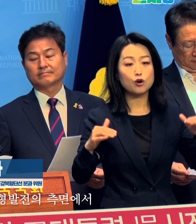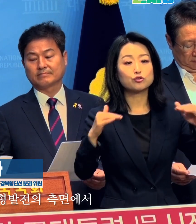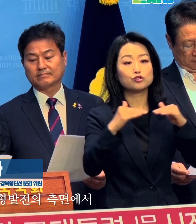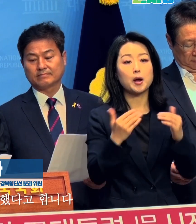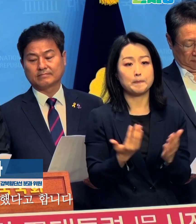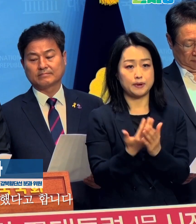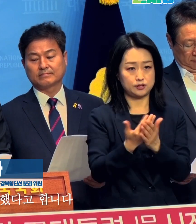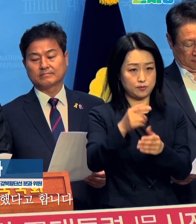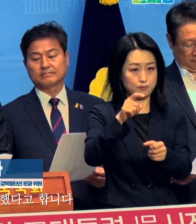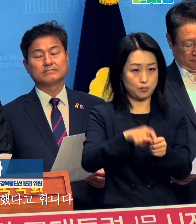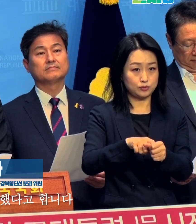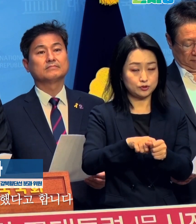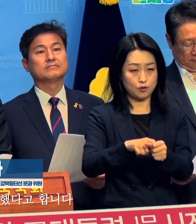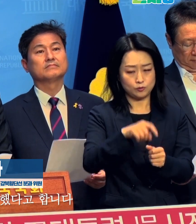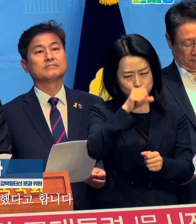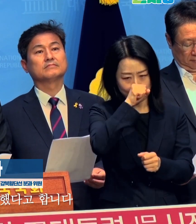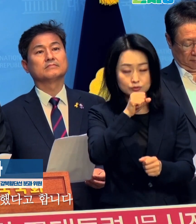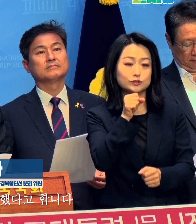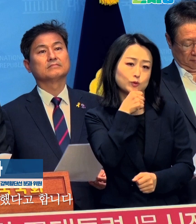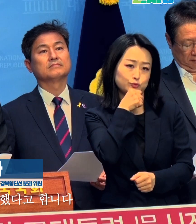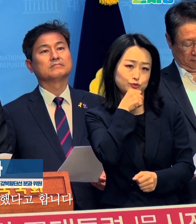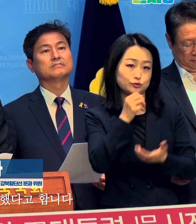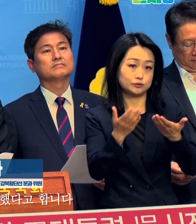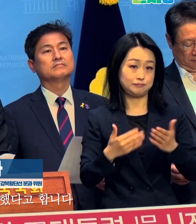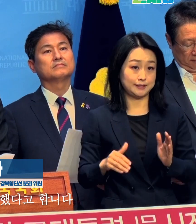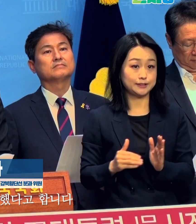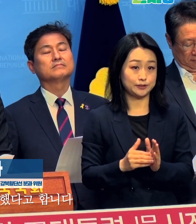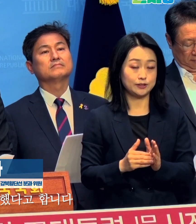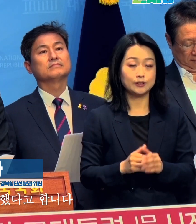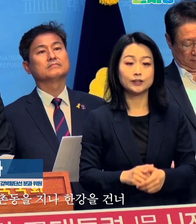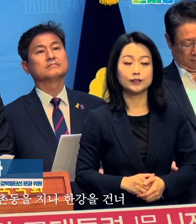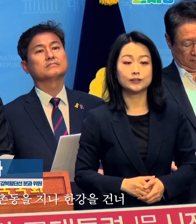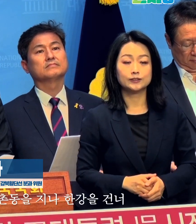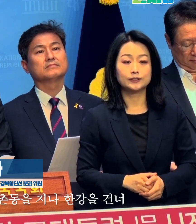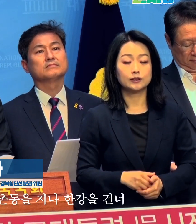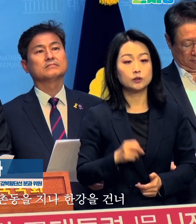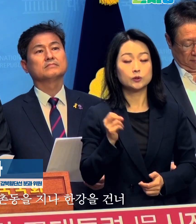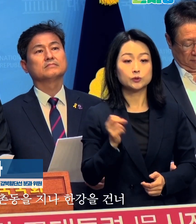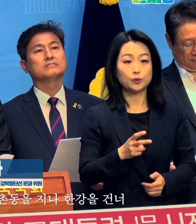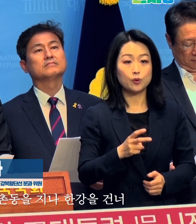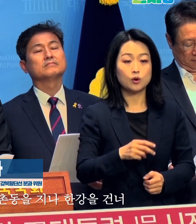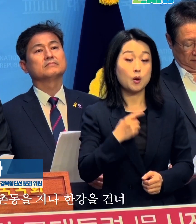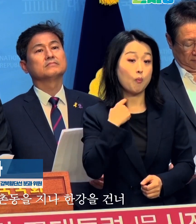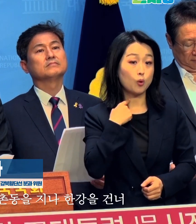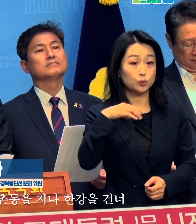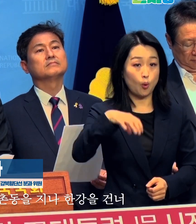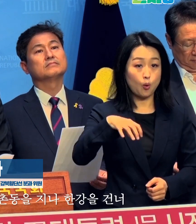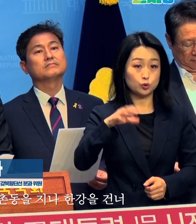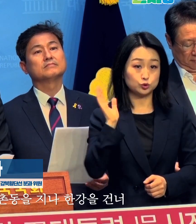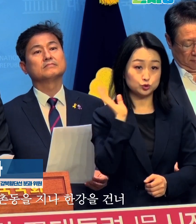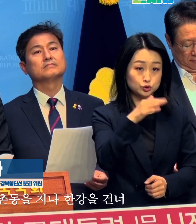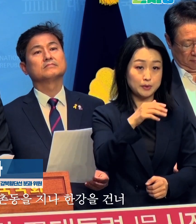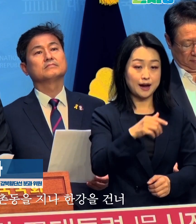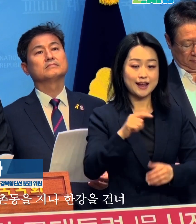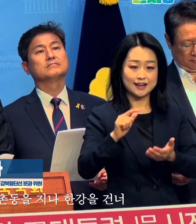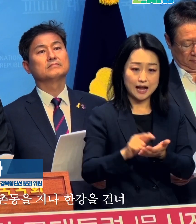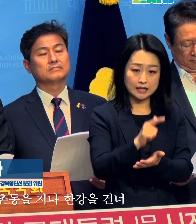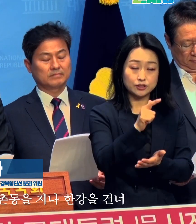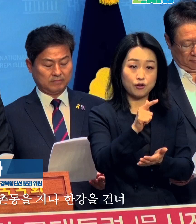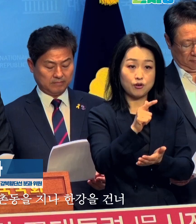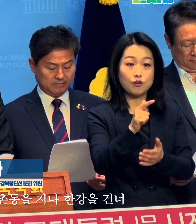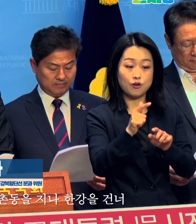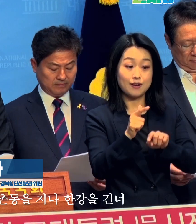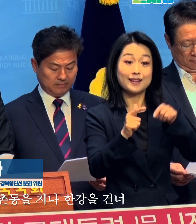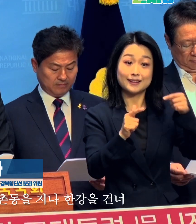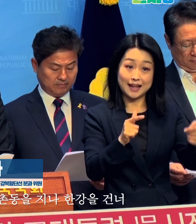지역균형발전의 측면에서 가장 높은 점수를 기록했다고 합니다. 또한 목동에서 출발해 강서구 등청동을